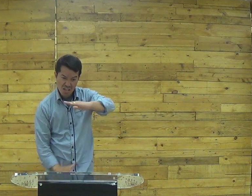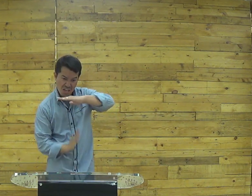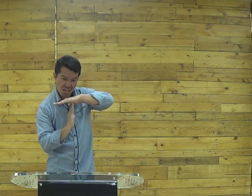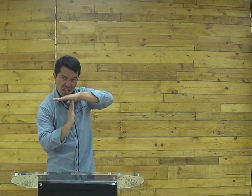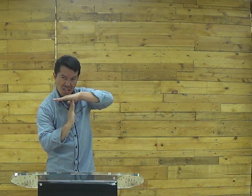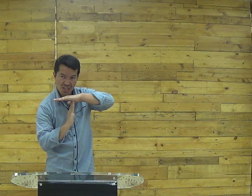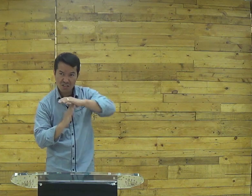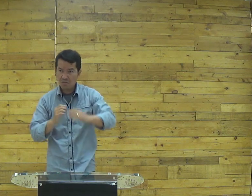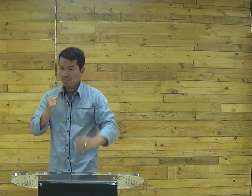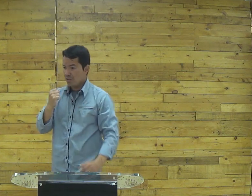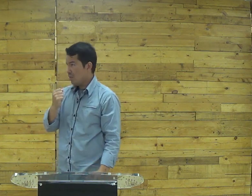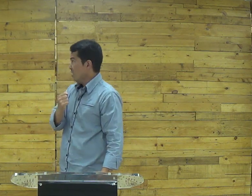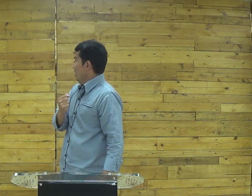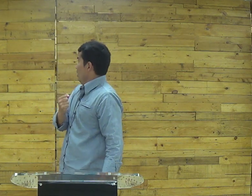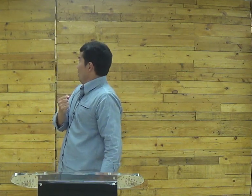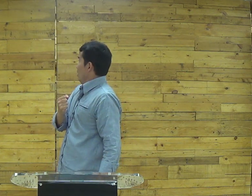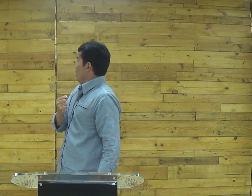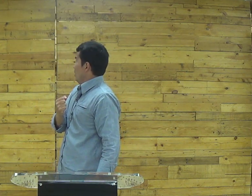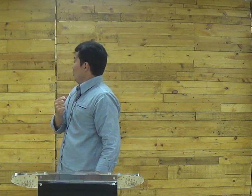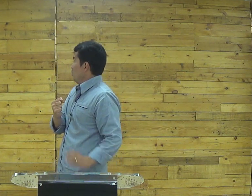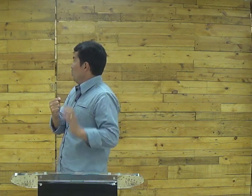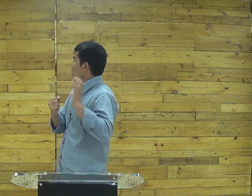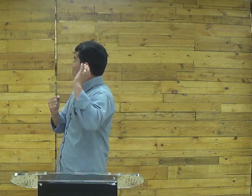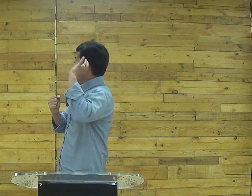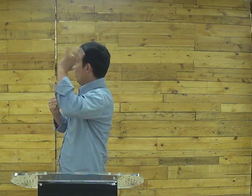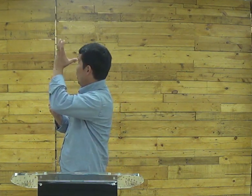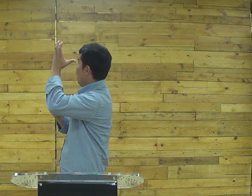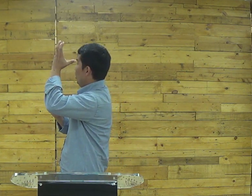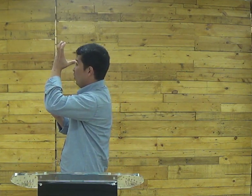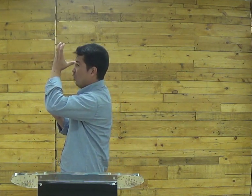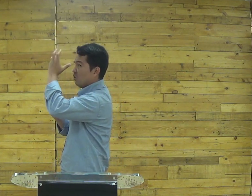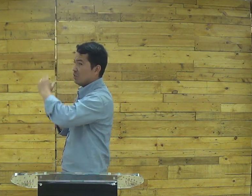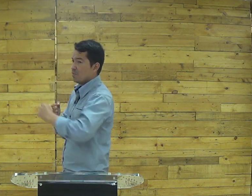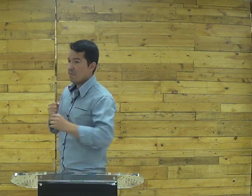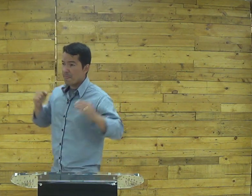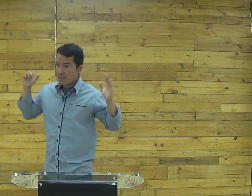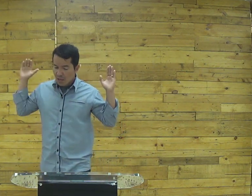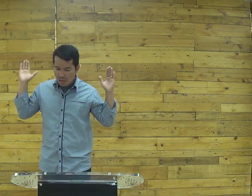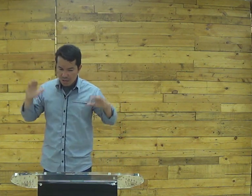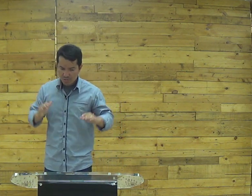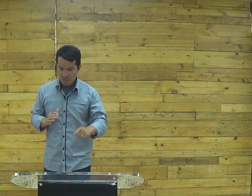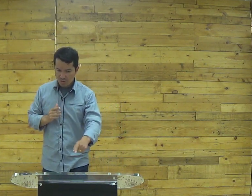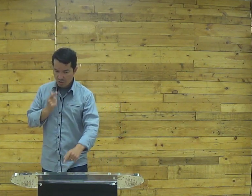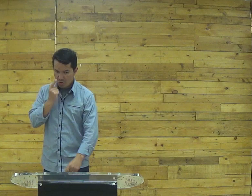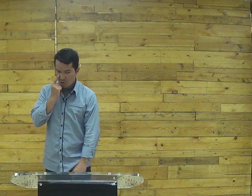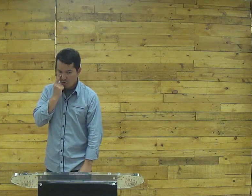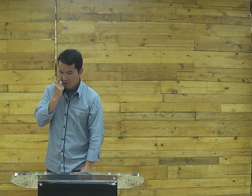pare! Abraão escuta o anjo dizer: pare! E ele fala: o que houve?